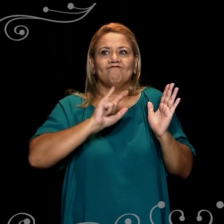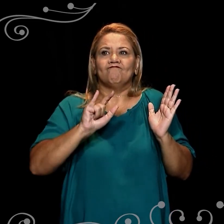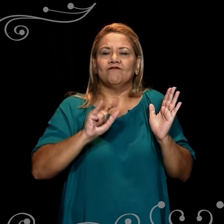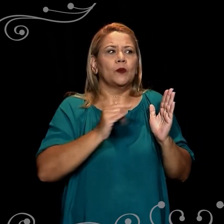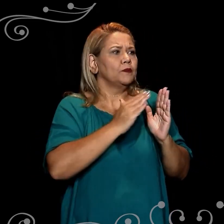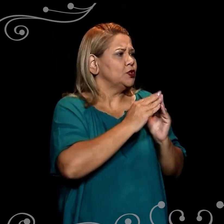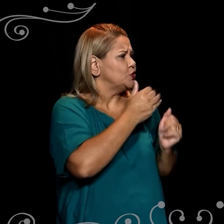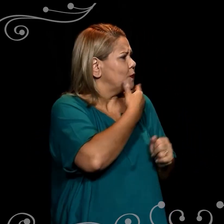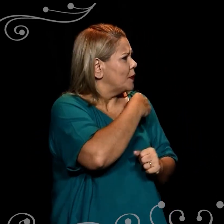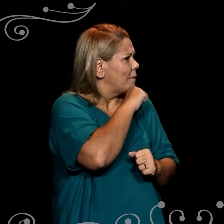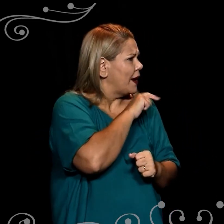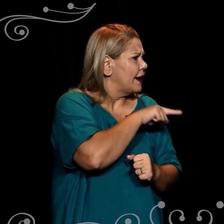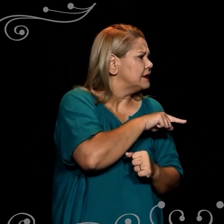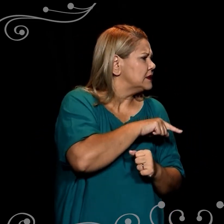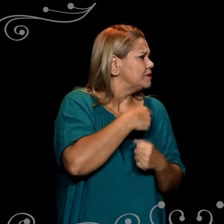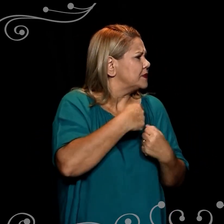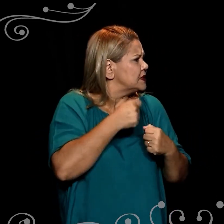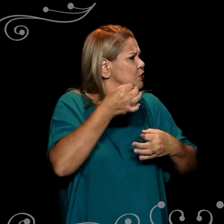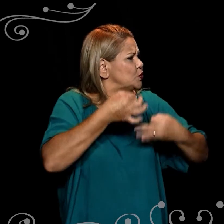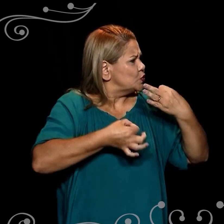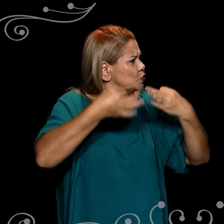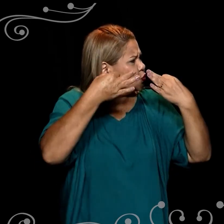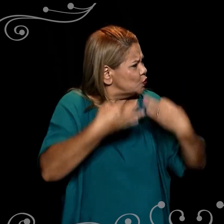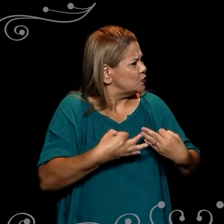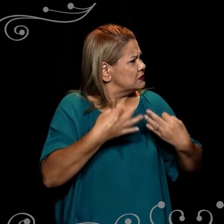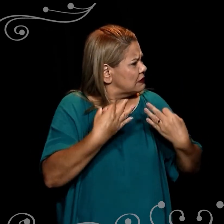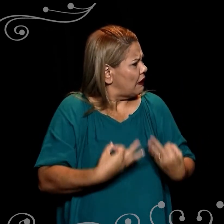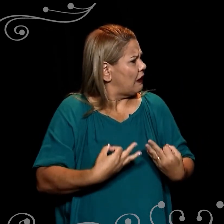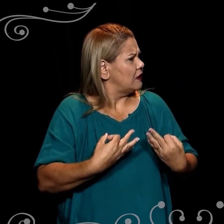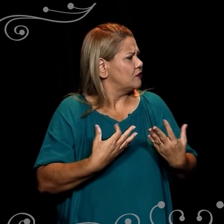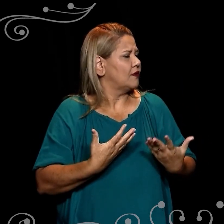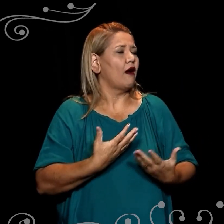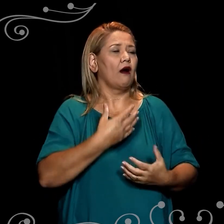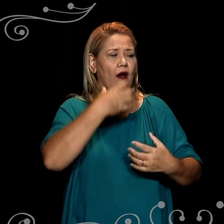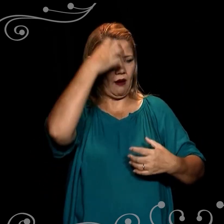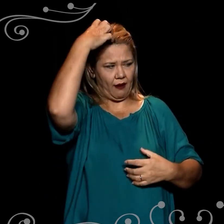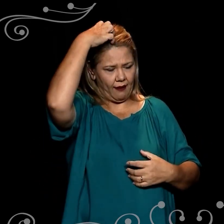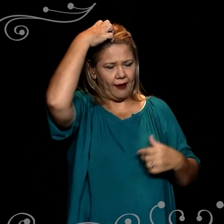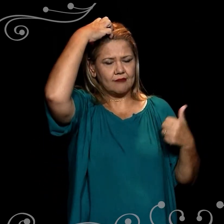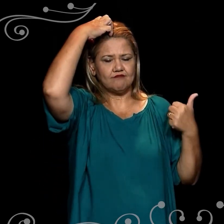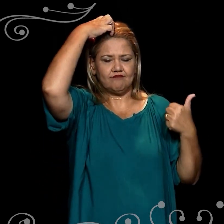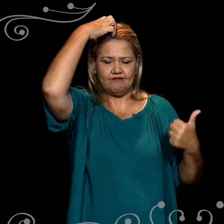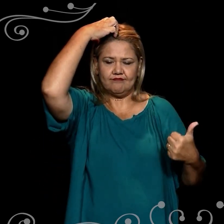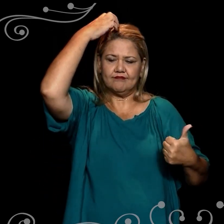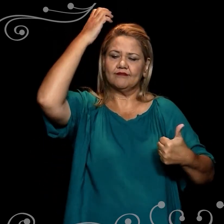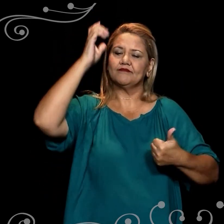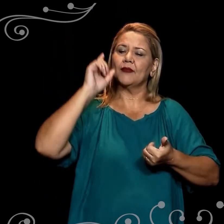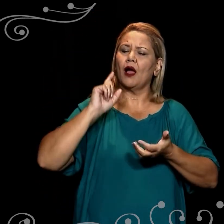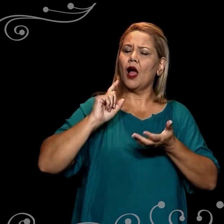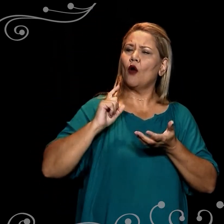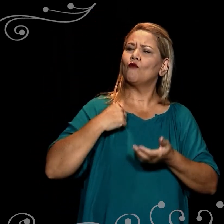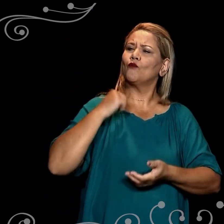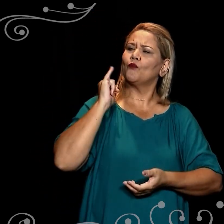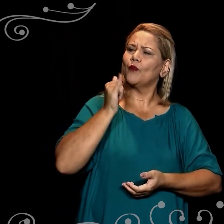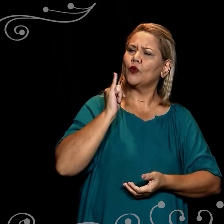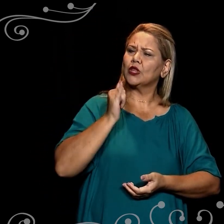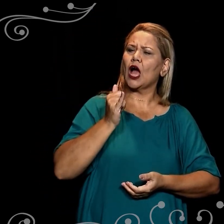Depois do jantar, o rei contou a história da princesa e, no final, perguntou aos